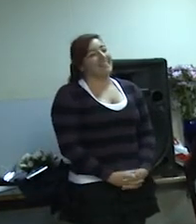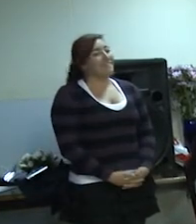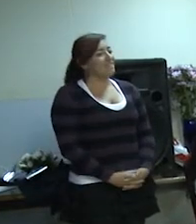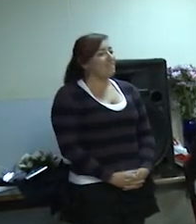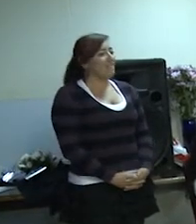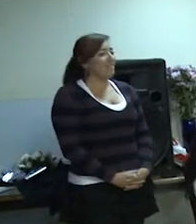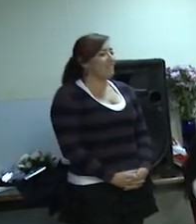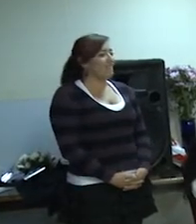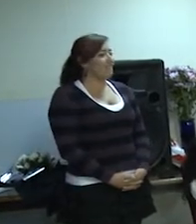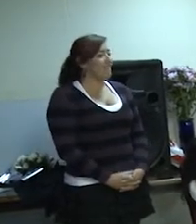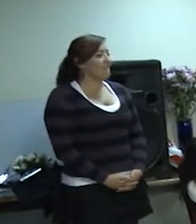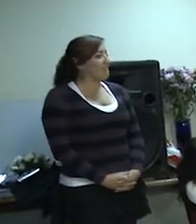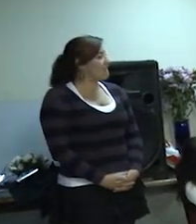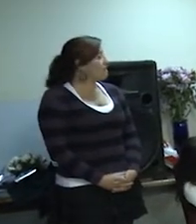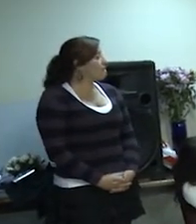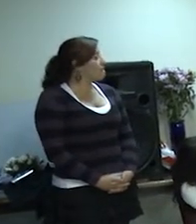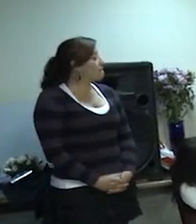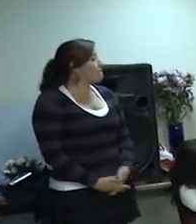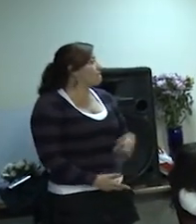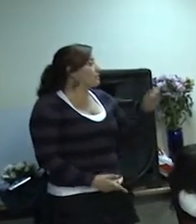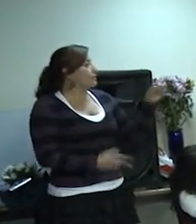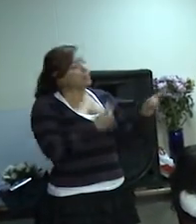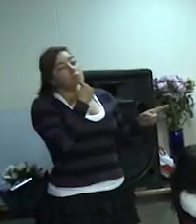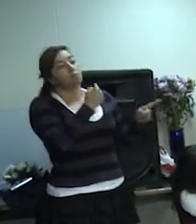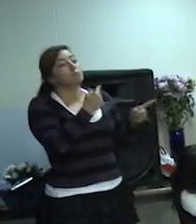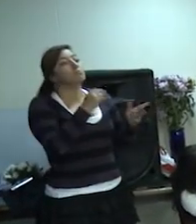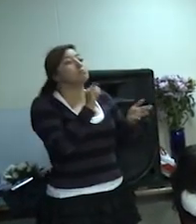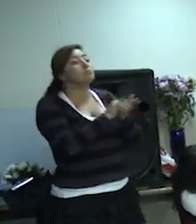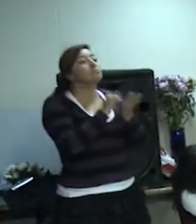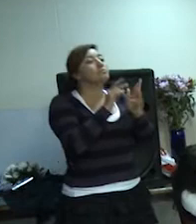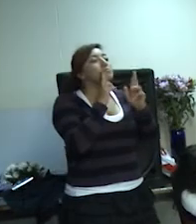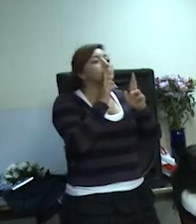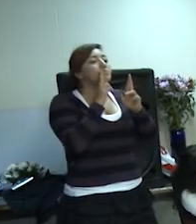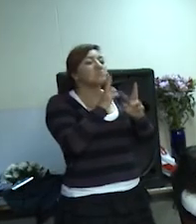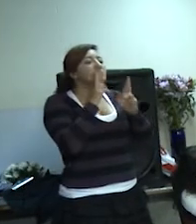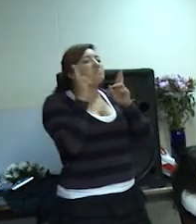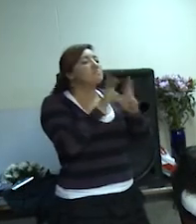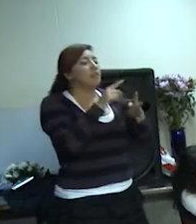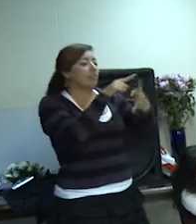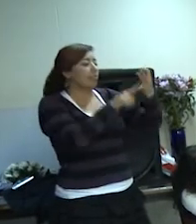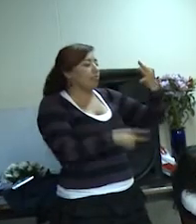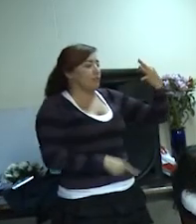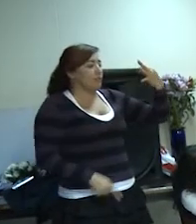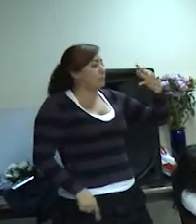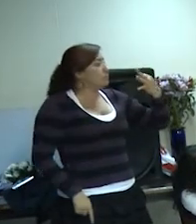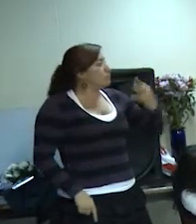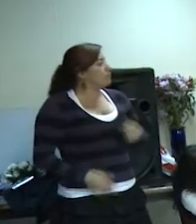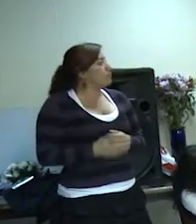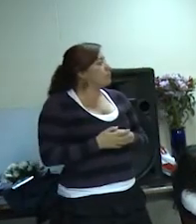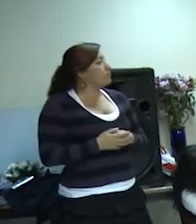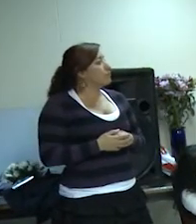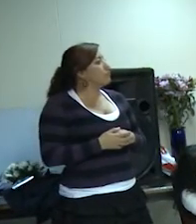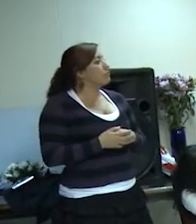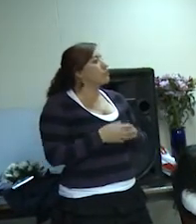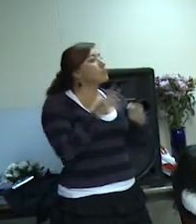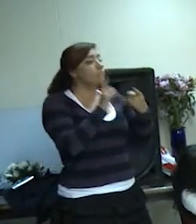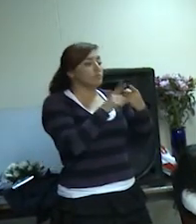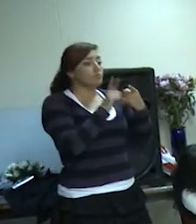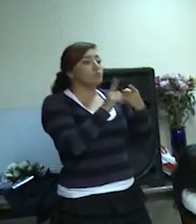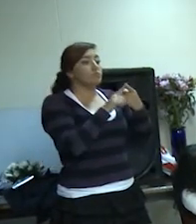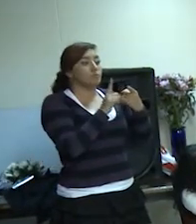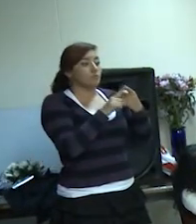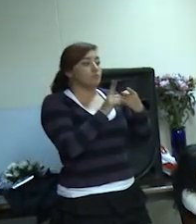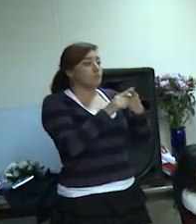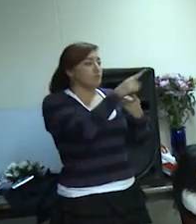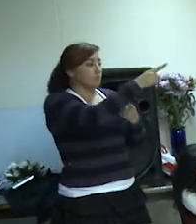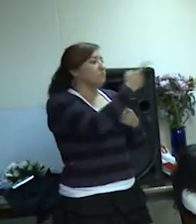Bueno, yo quiero, creo que responder como en tres cosas muy puntuales. La primera es lo